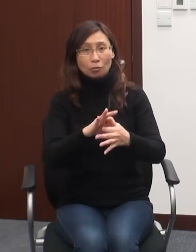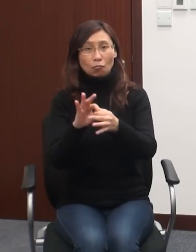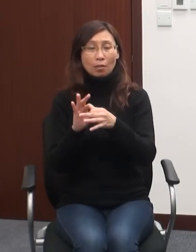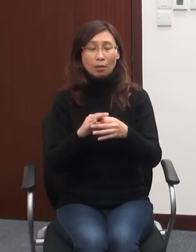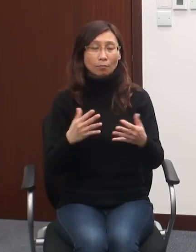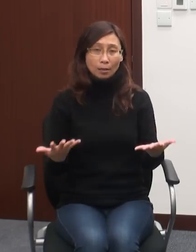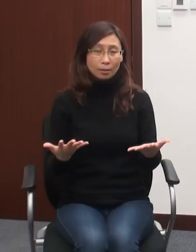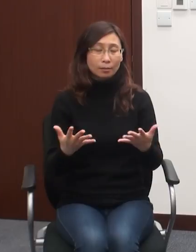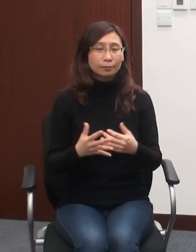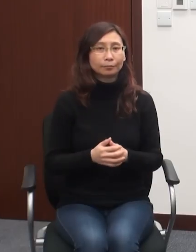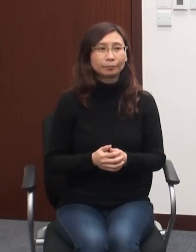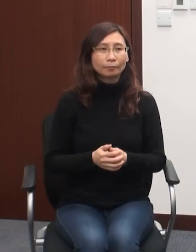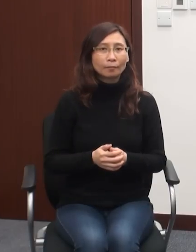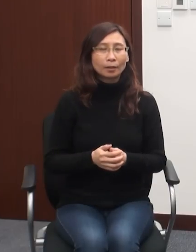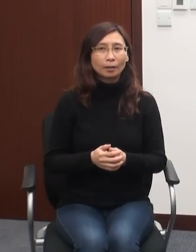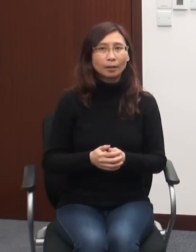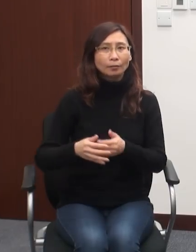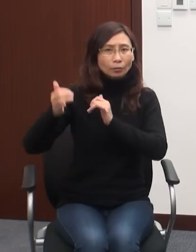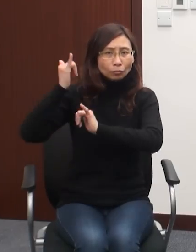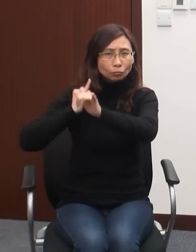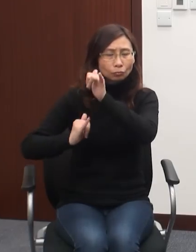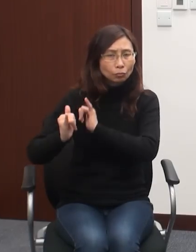如果你從非常之傳統嘅